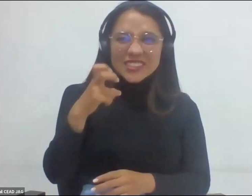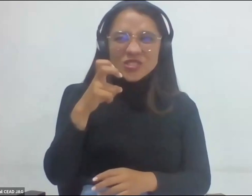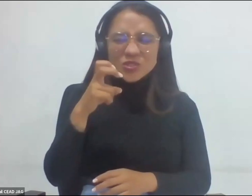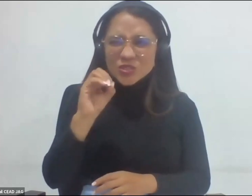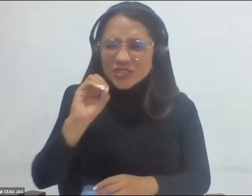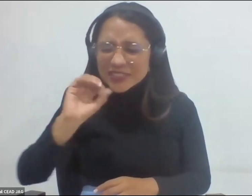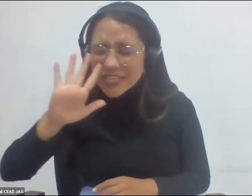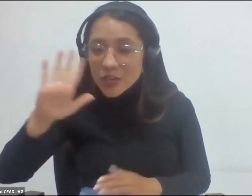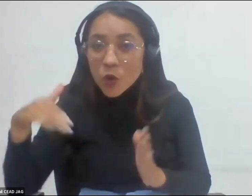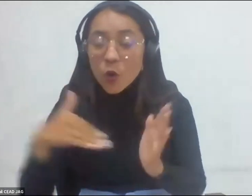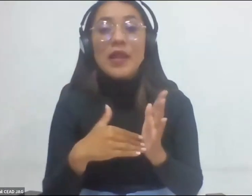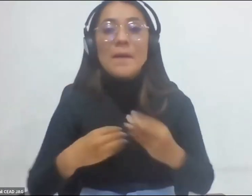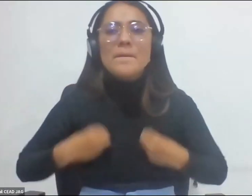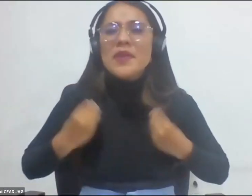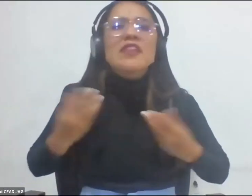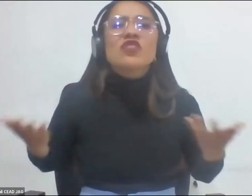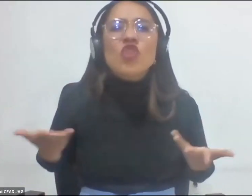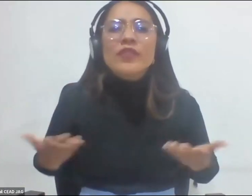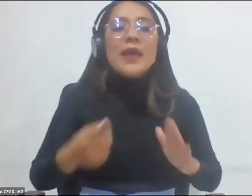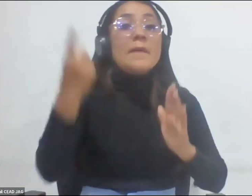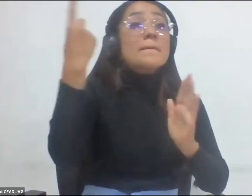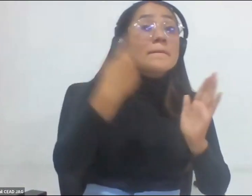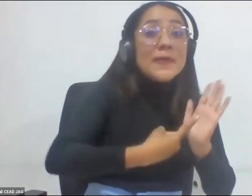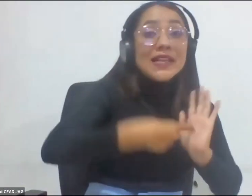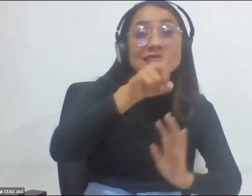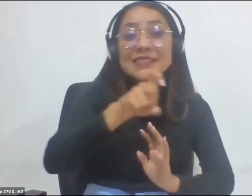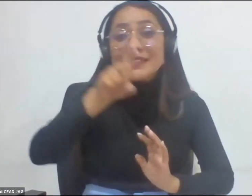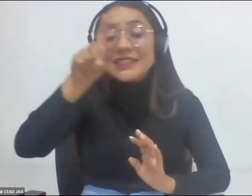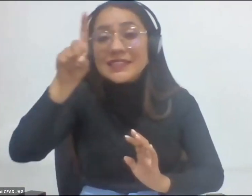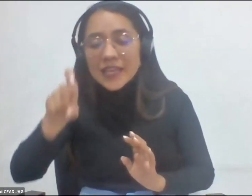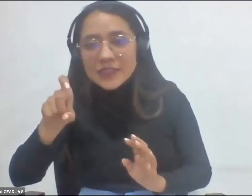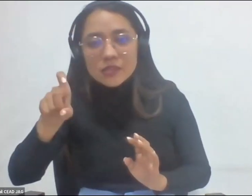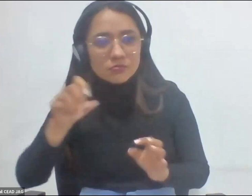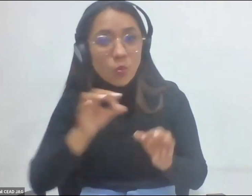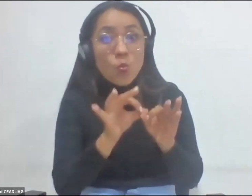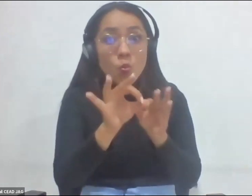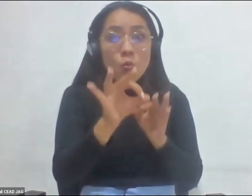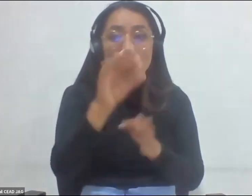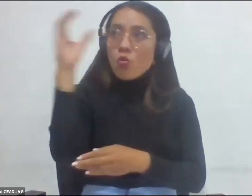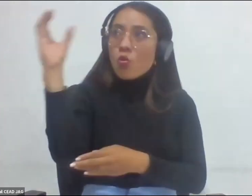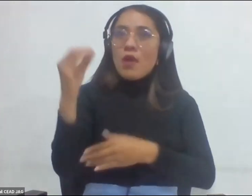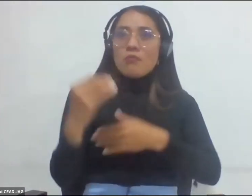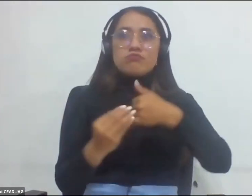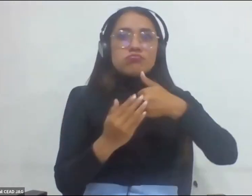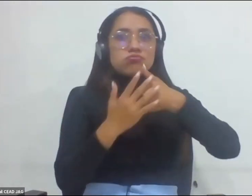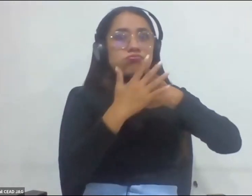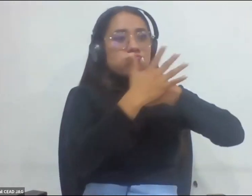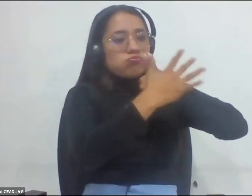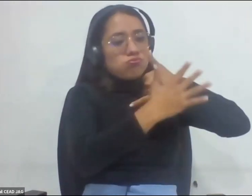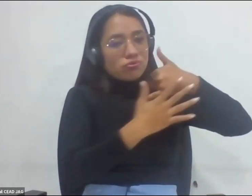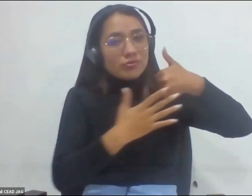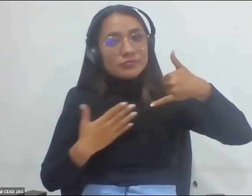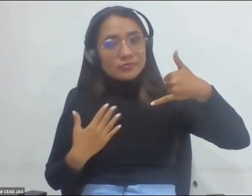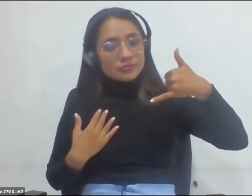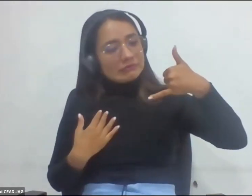1066 de los 1.123 municipios que tiene Colombia Eso habla de la cobertura por eso la unad